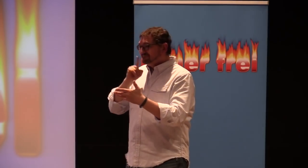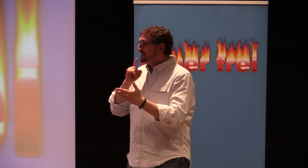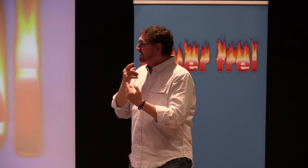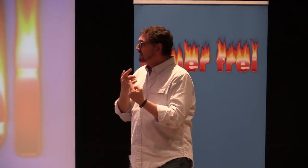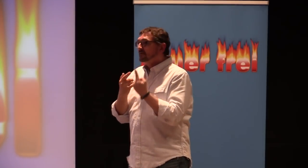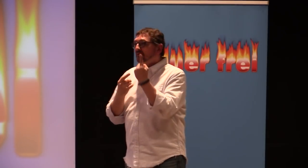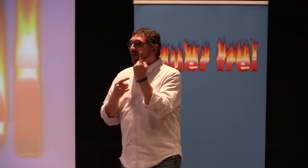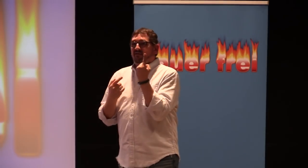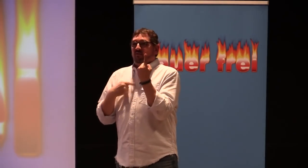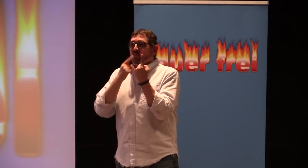arbeiten.